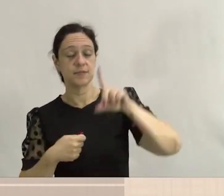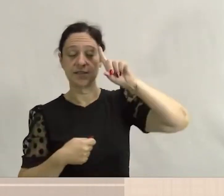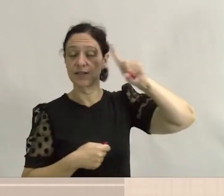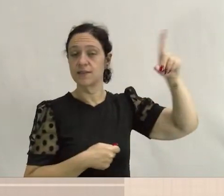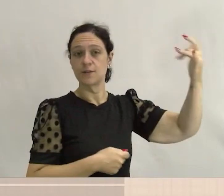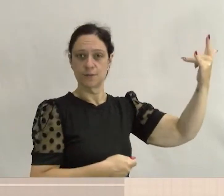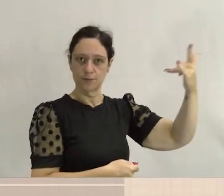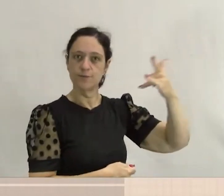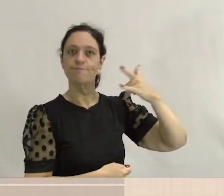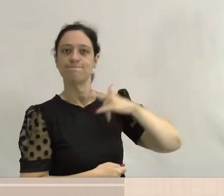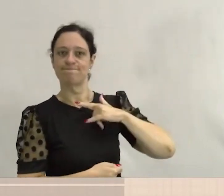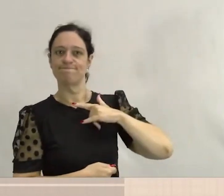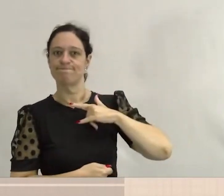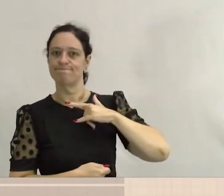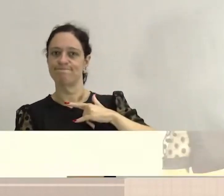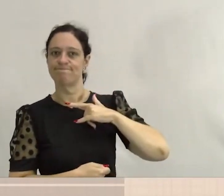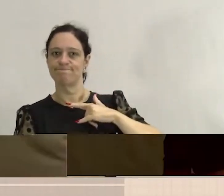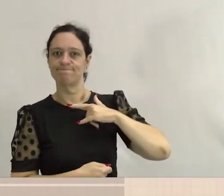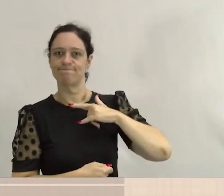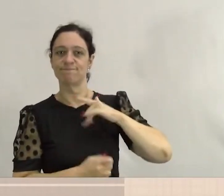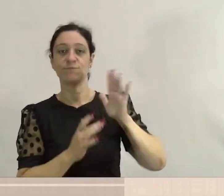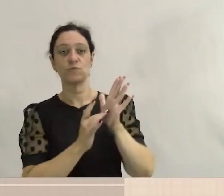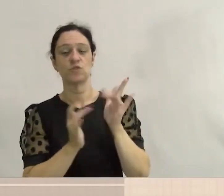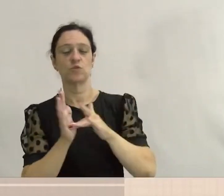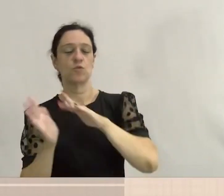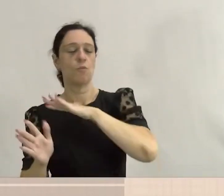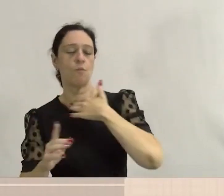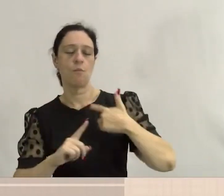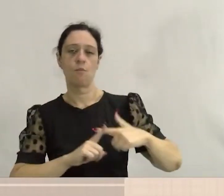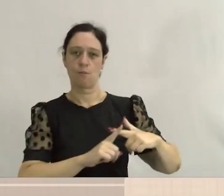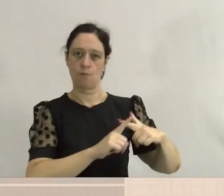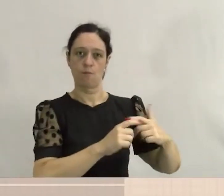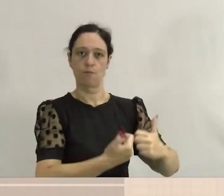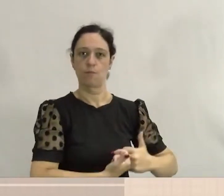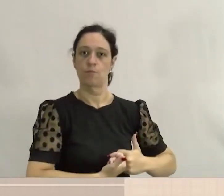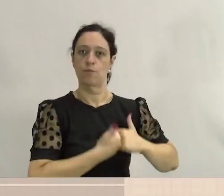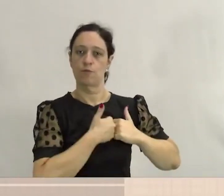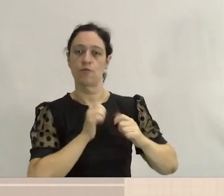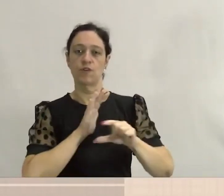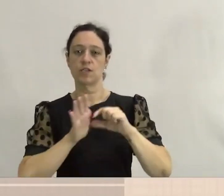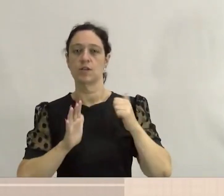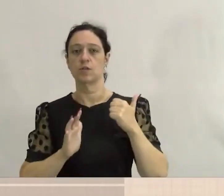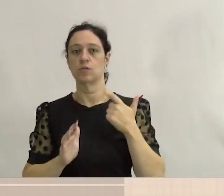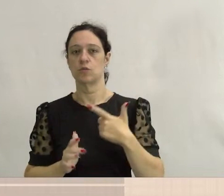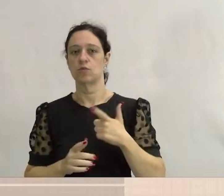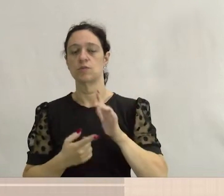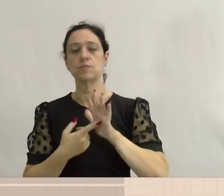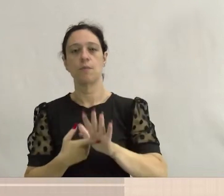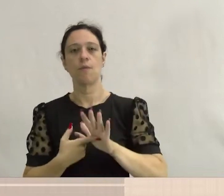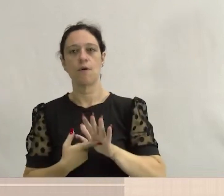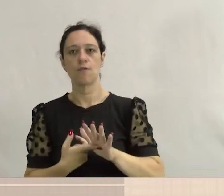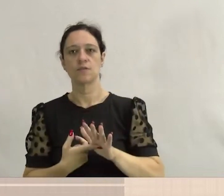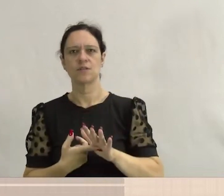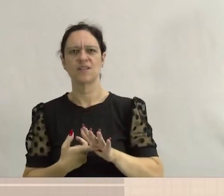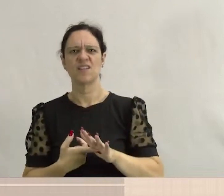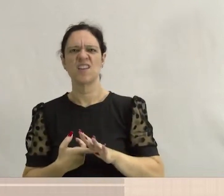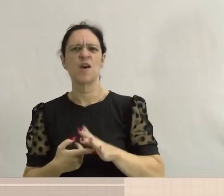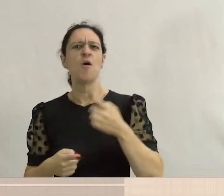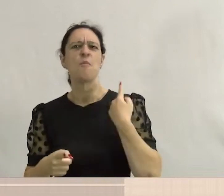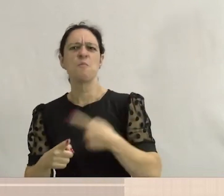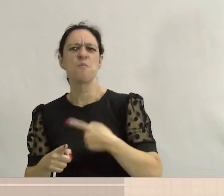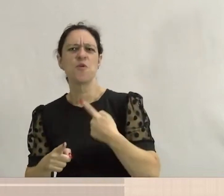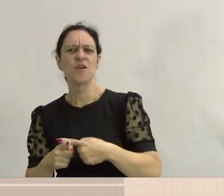Cristo, né, fez Ele morrer por nós. Versículo 12 diz assim: não por meio de sangue de bodes e